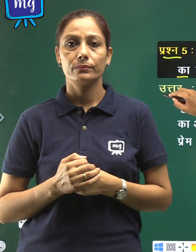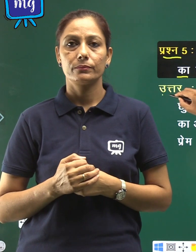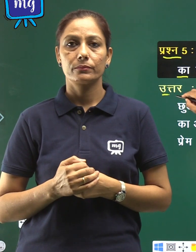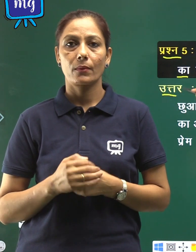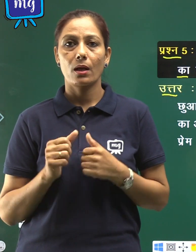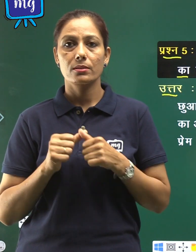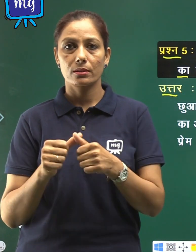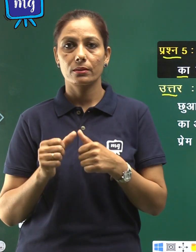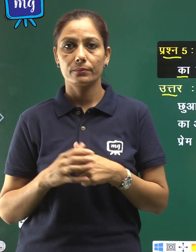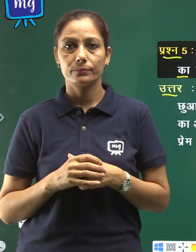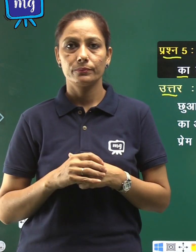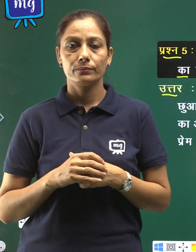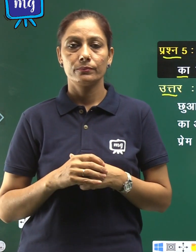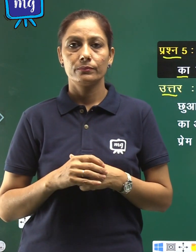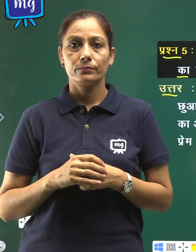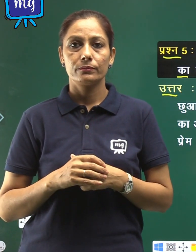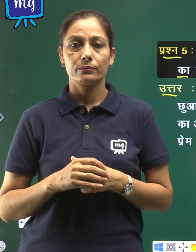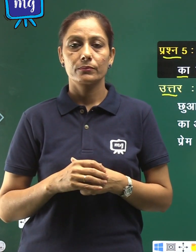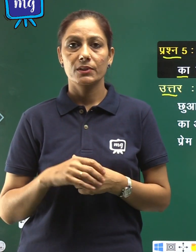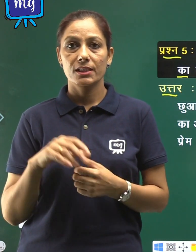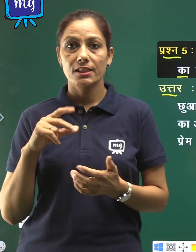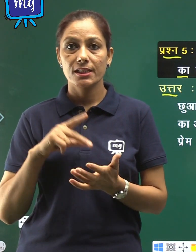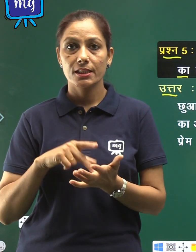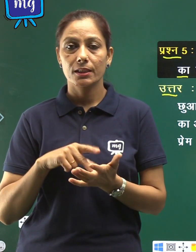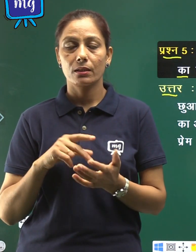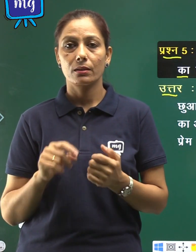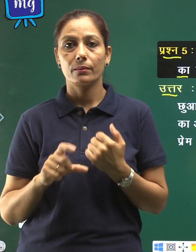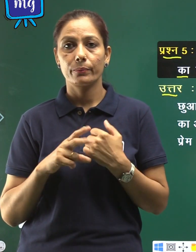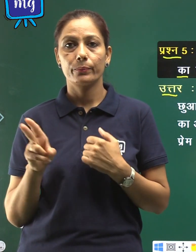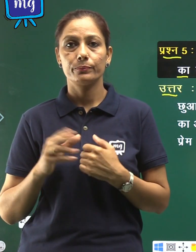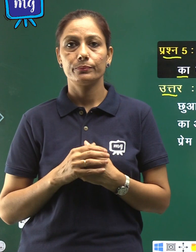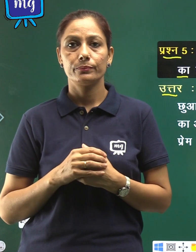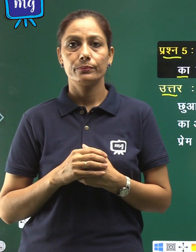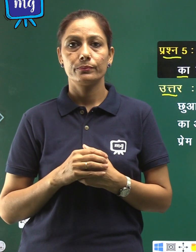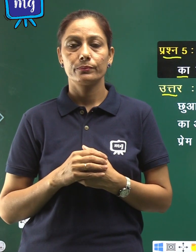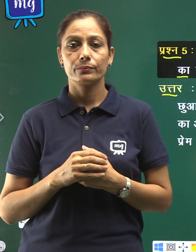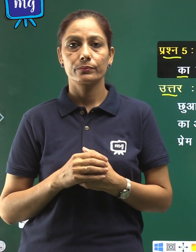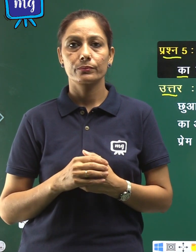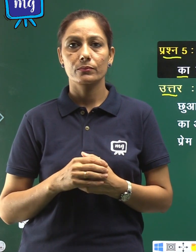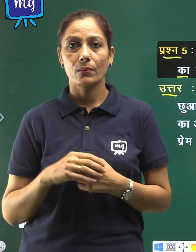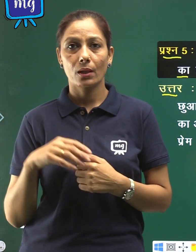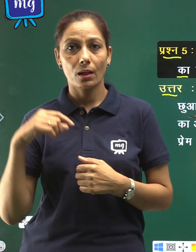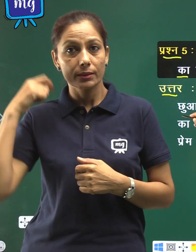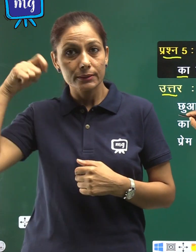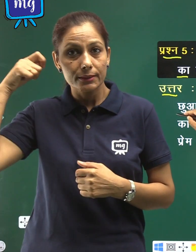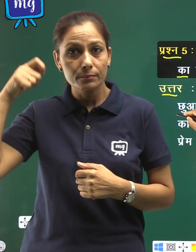कि उत्तर है तिब्बत में में में जाति-पाति